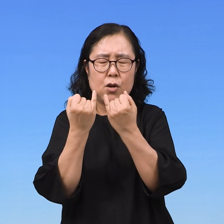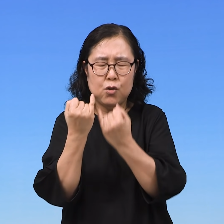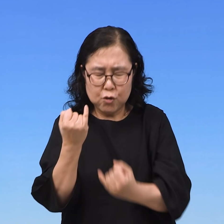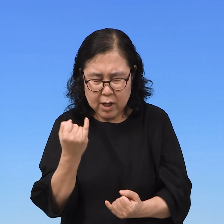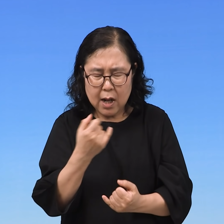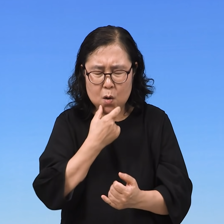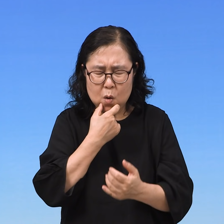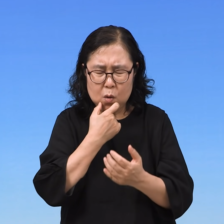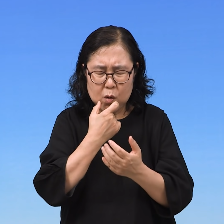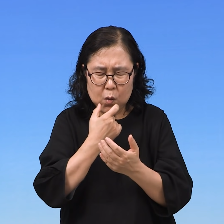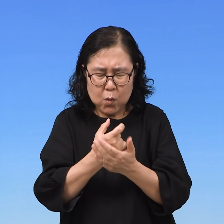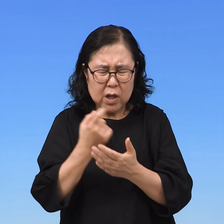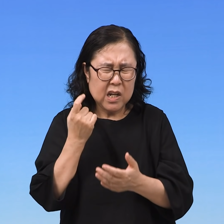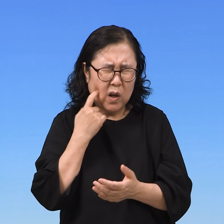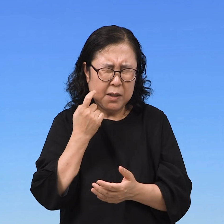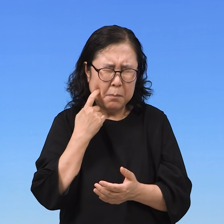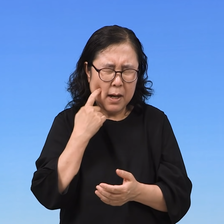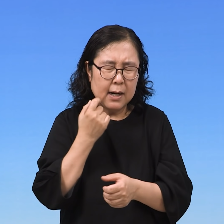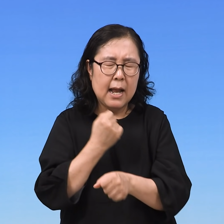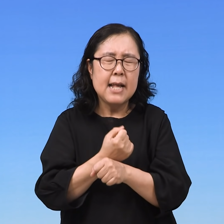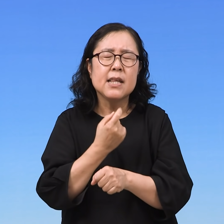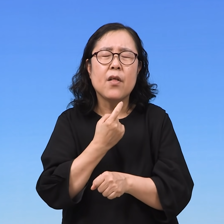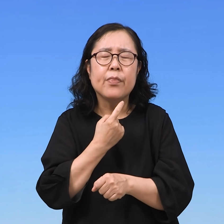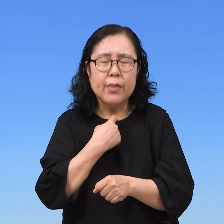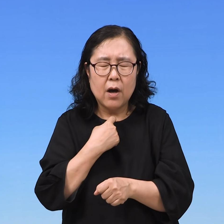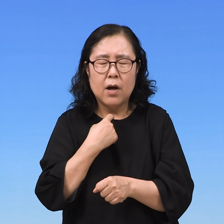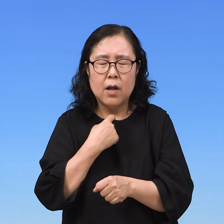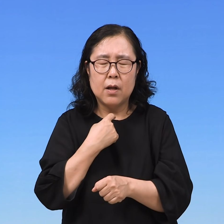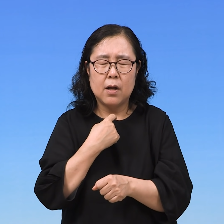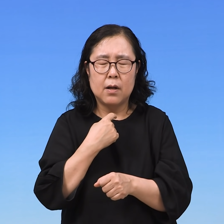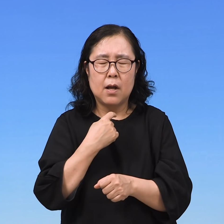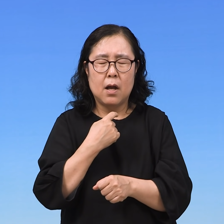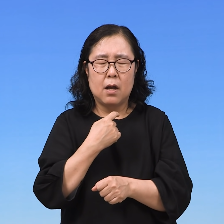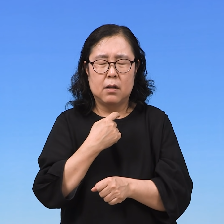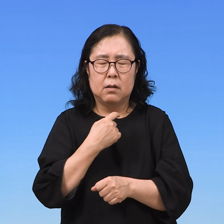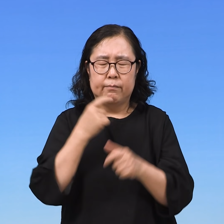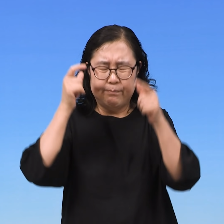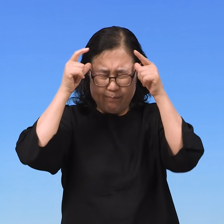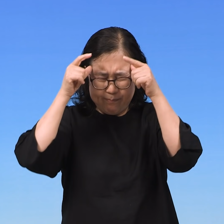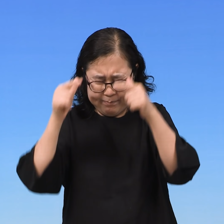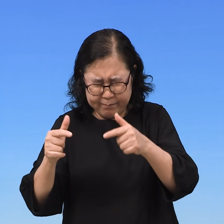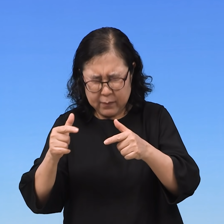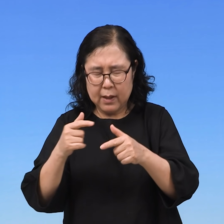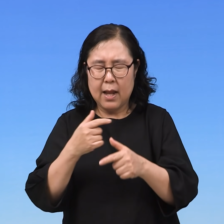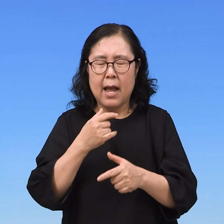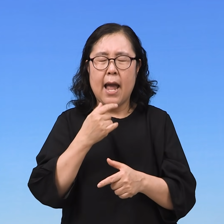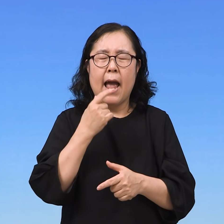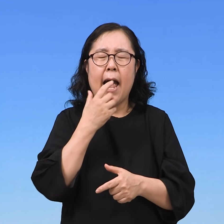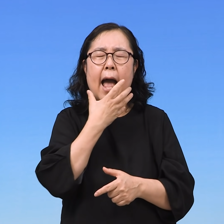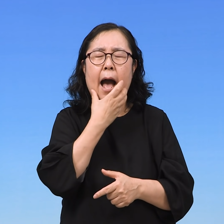누이라고 속이라고 이런 어처구니 없는 제안을 하던 미숙한 아브라함이었지만